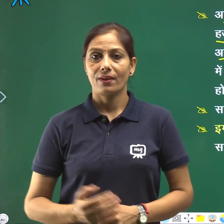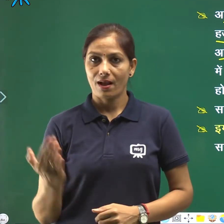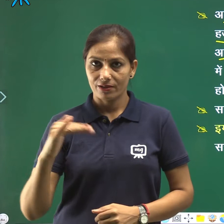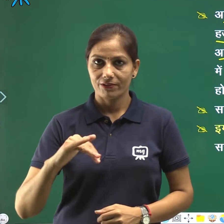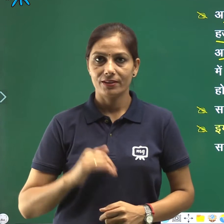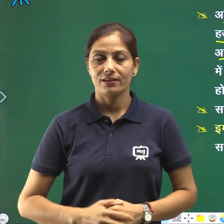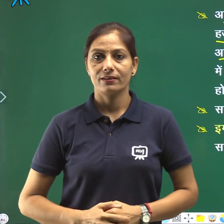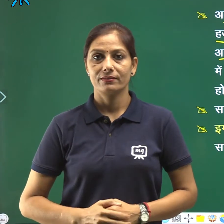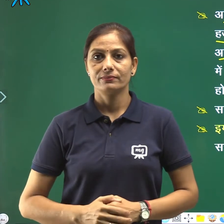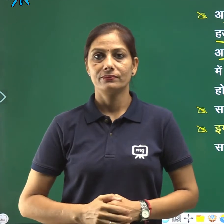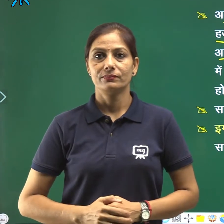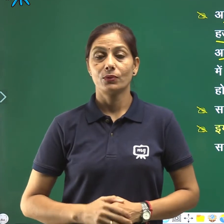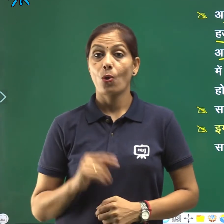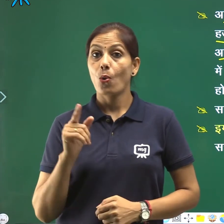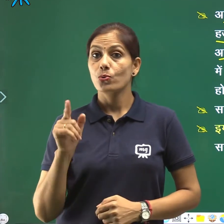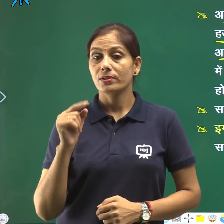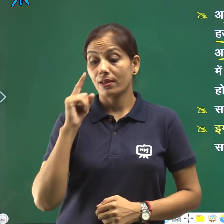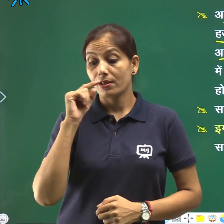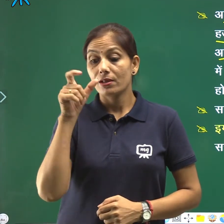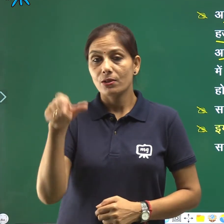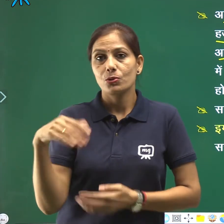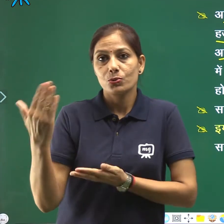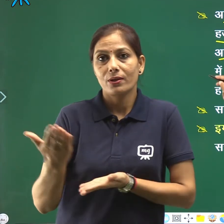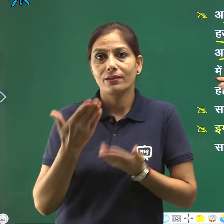आने वाली है, उसके स्वागत में